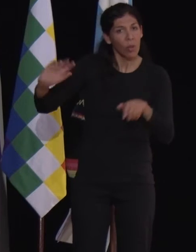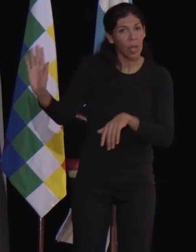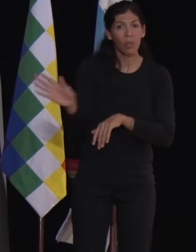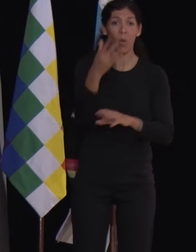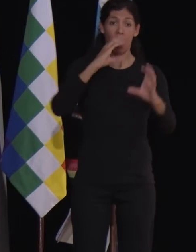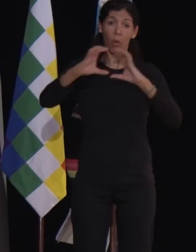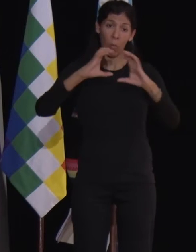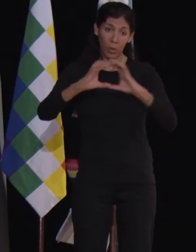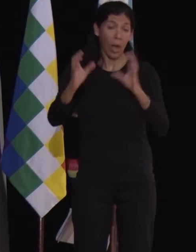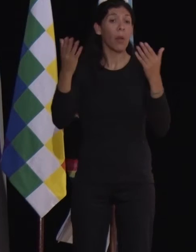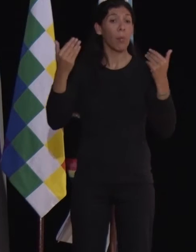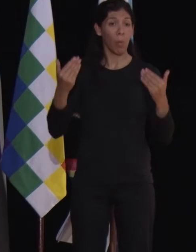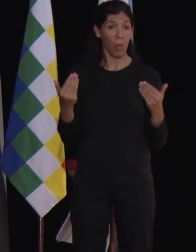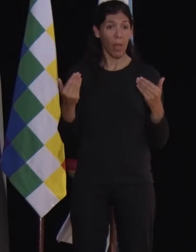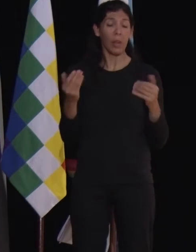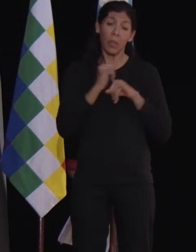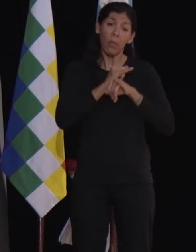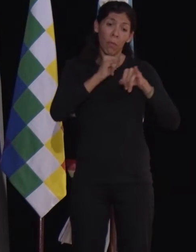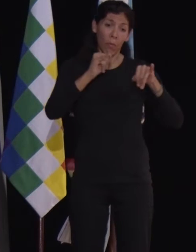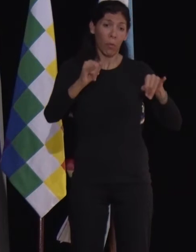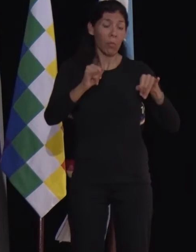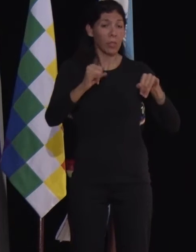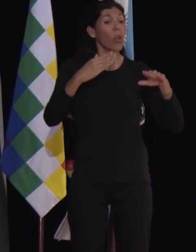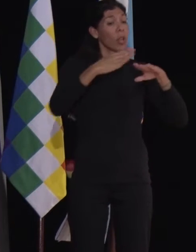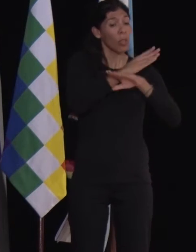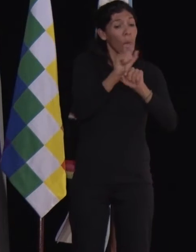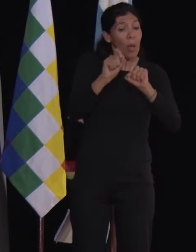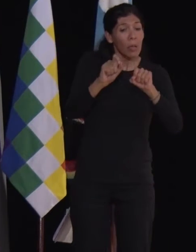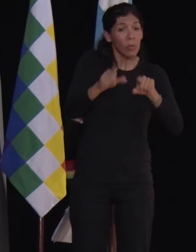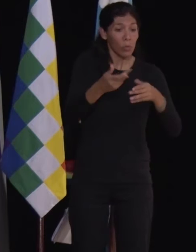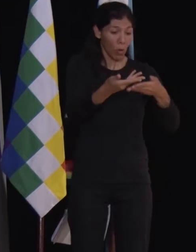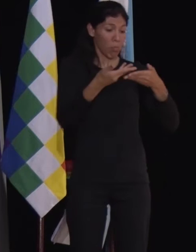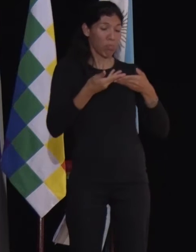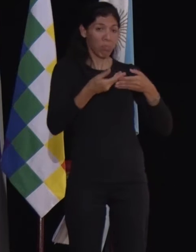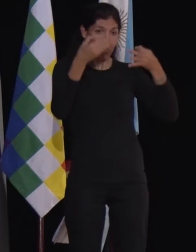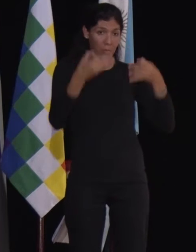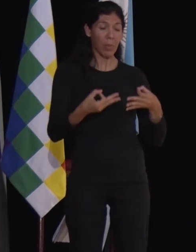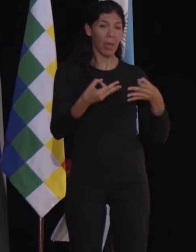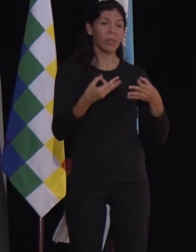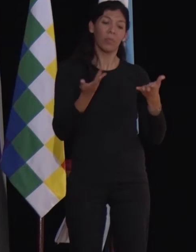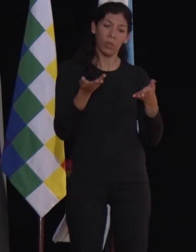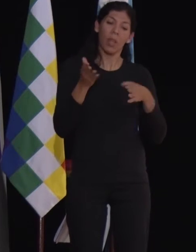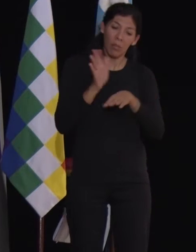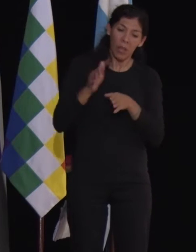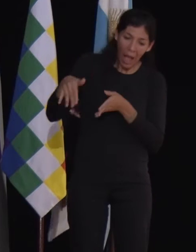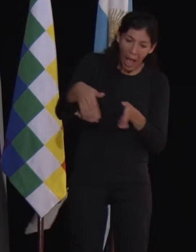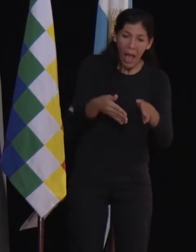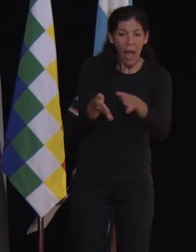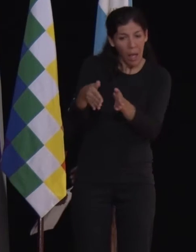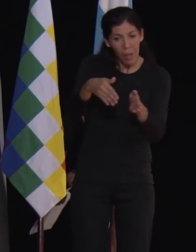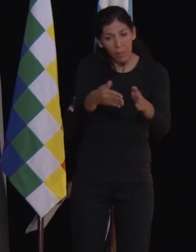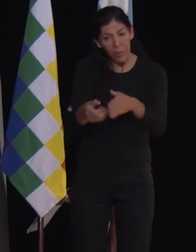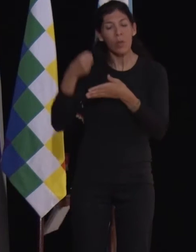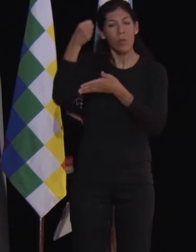comunicarse y a recibir la información en su idioma y por ese camino es el que nosotros vamos en el que